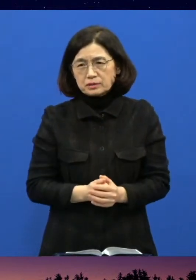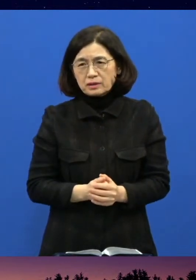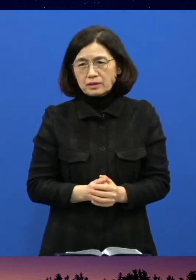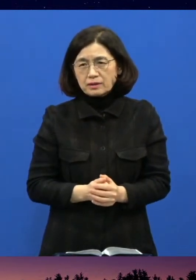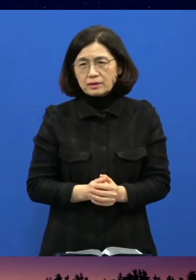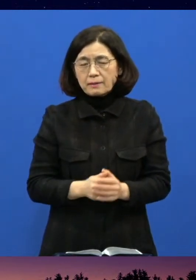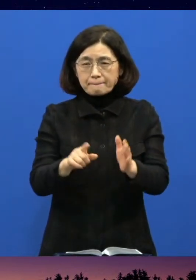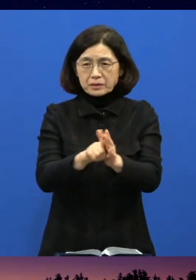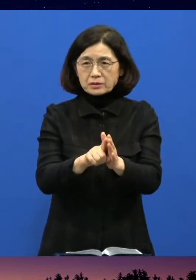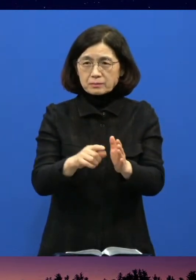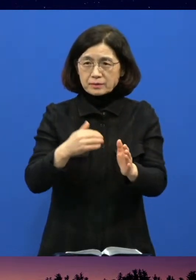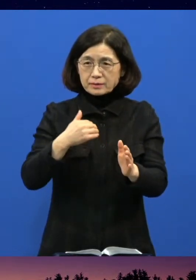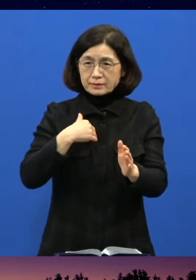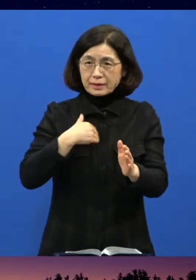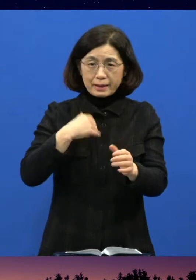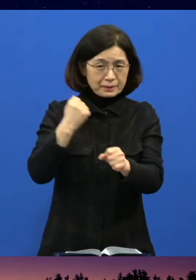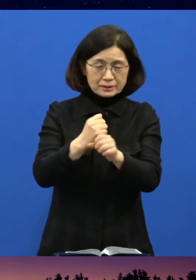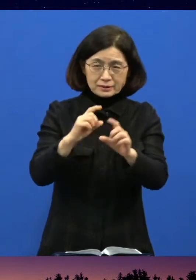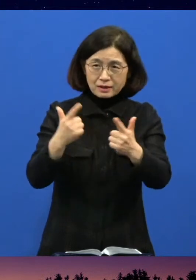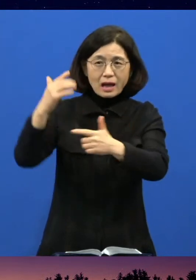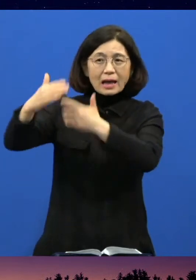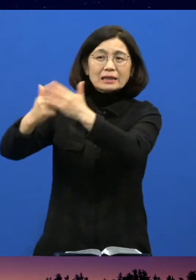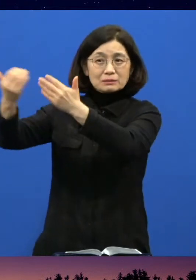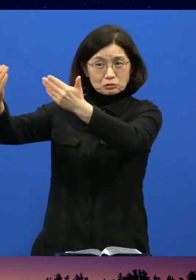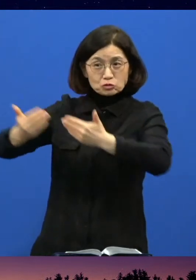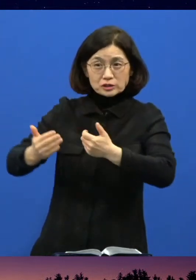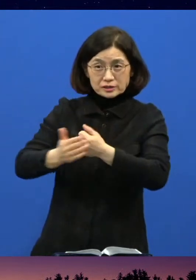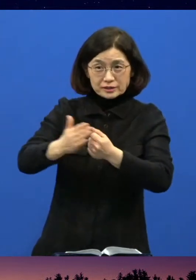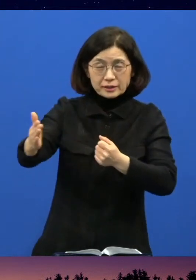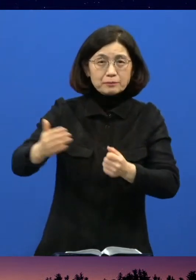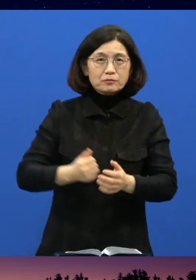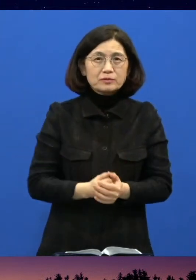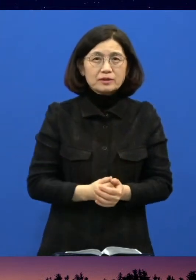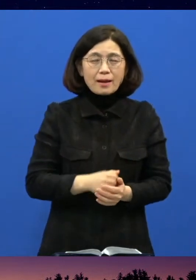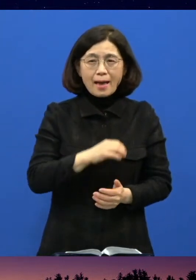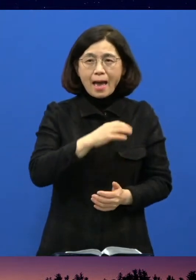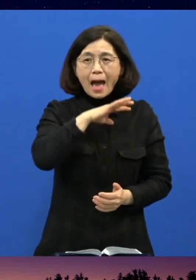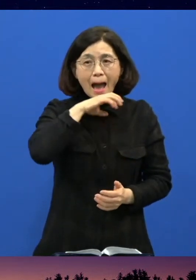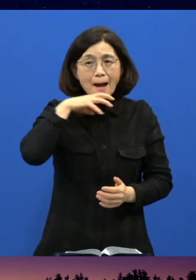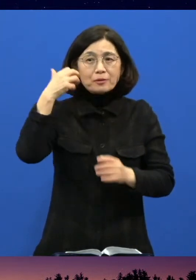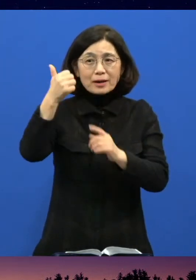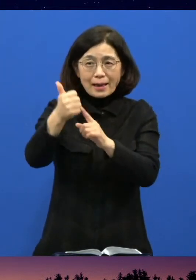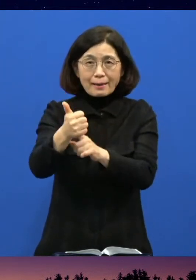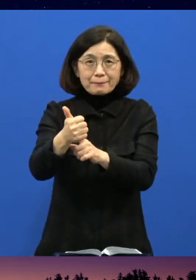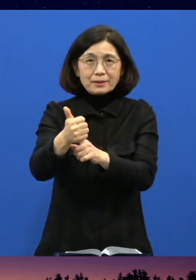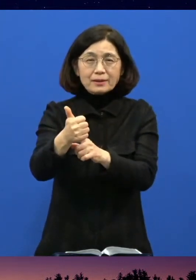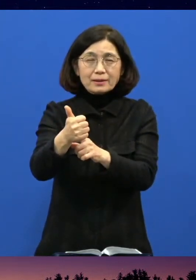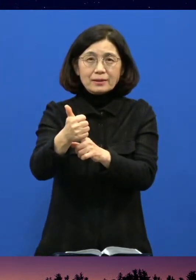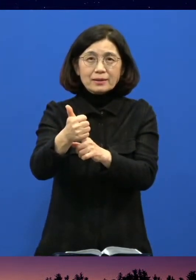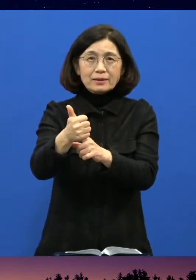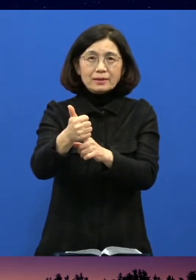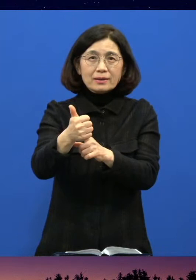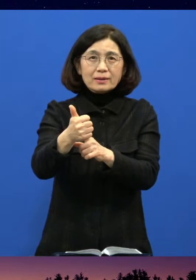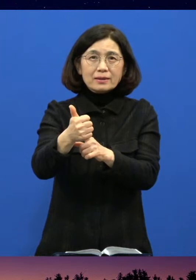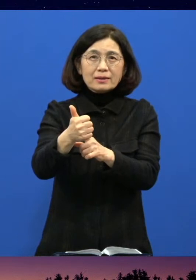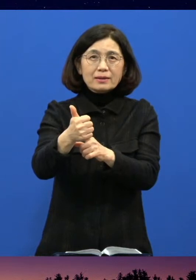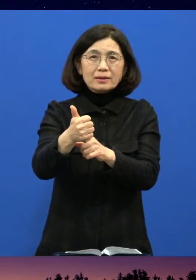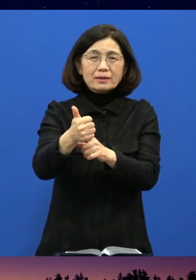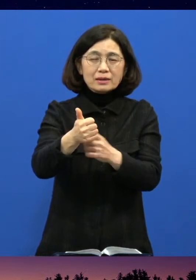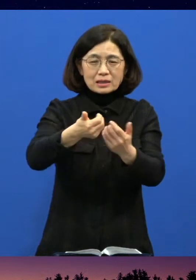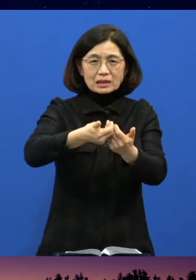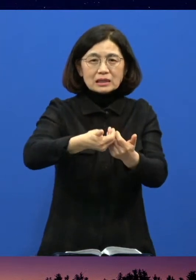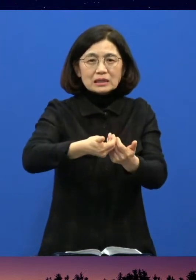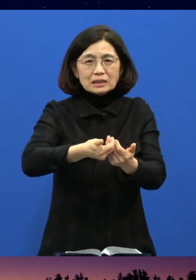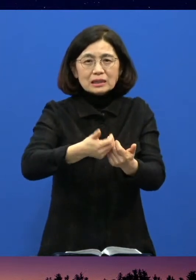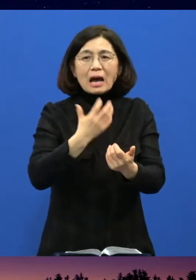여러분, 아브라함이 어느 날 갑자기 갈대아 우르를 떠난 게 아니잖아요, 여러분. 하나님이, 그 용기가 어디서 나온 겁니까? 하나님으로부터 나온 거지.